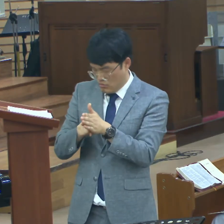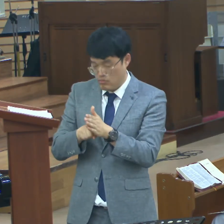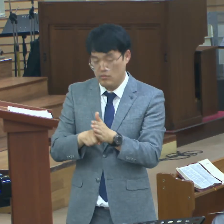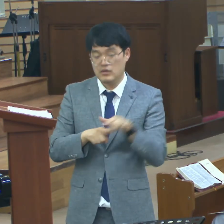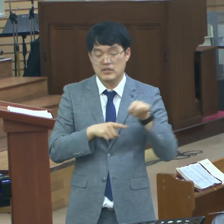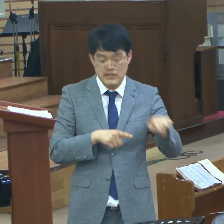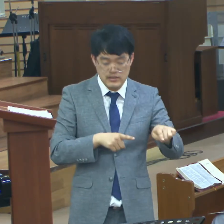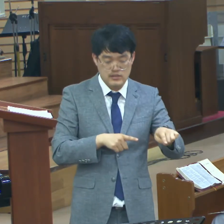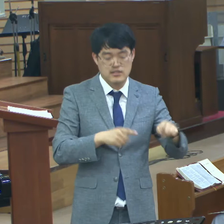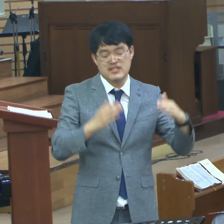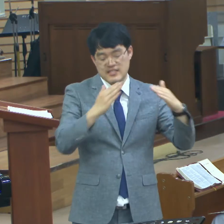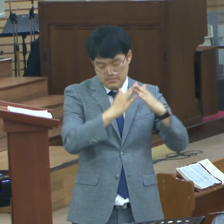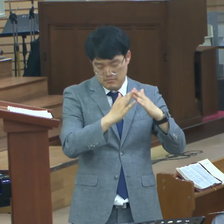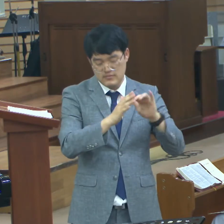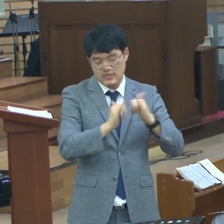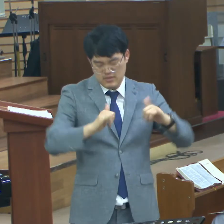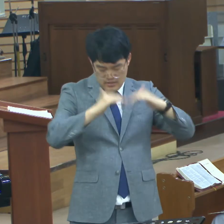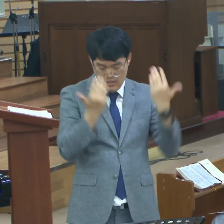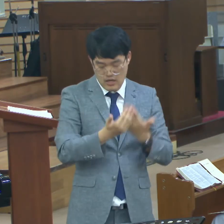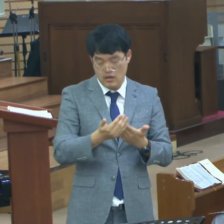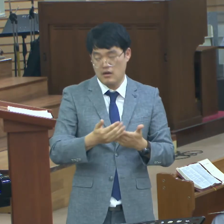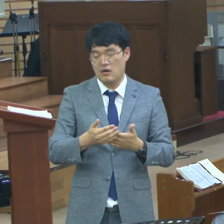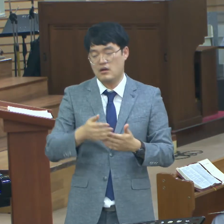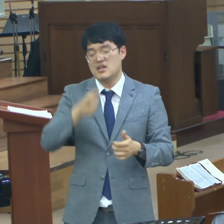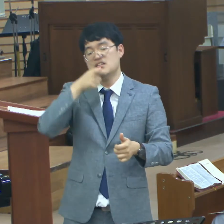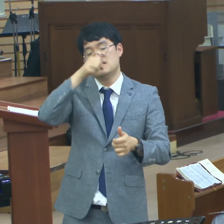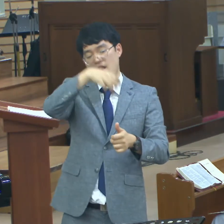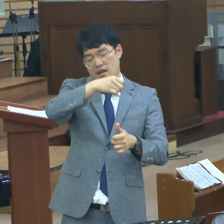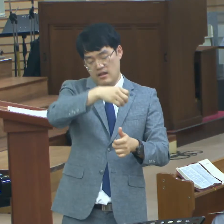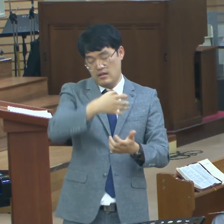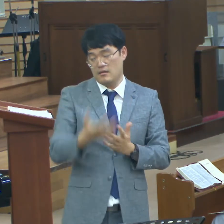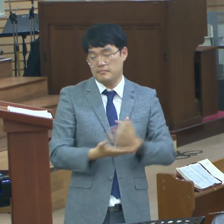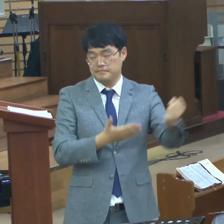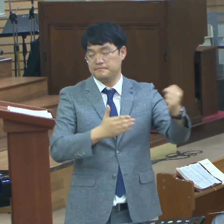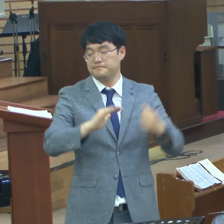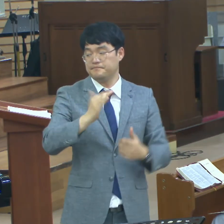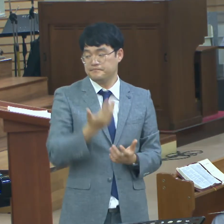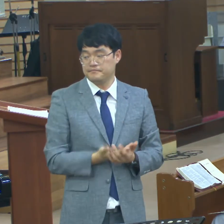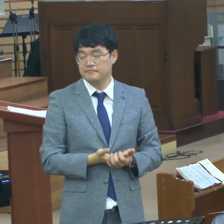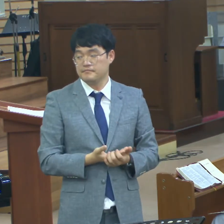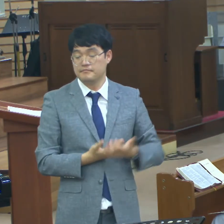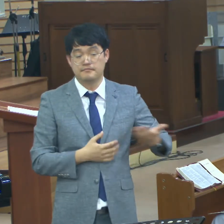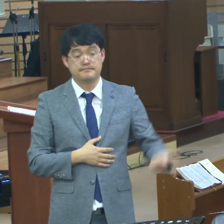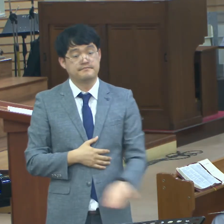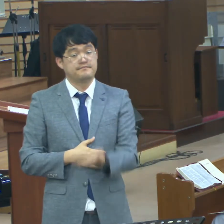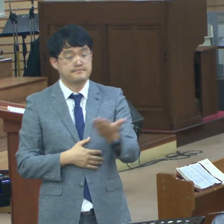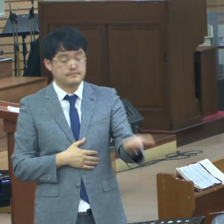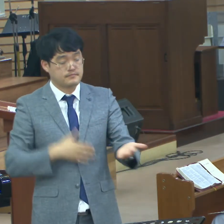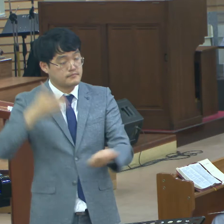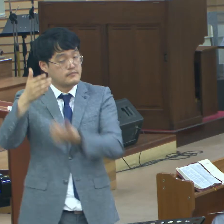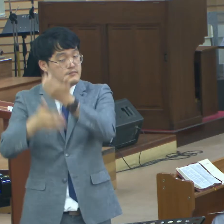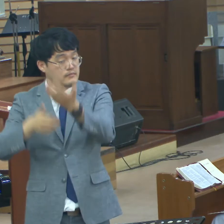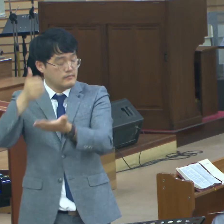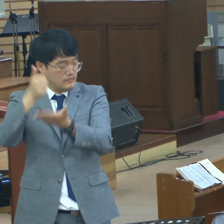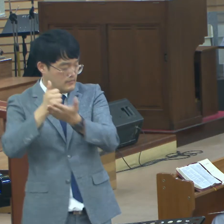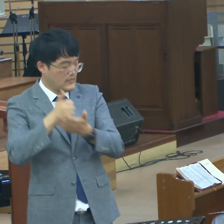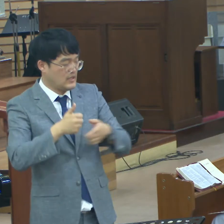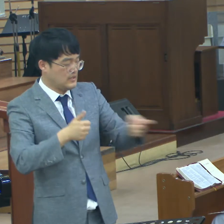그 후손의 가운데 예수 그리스도가 오게 하시는 분이 하나님이시잖아요. 하나님은 후손을 생각하시는